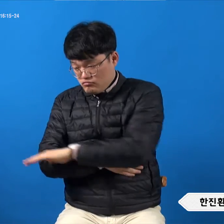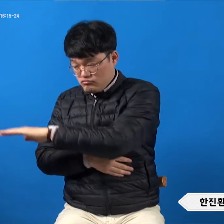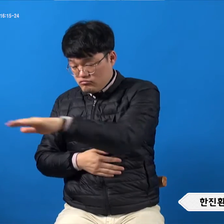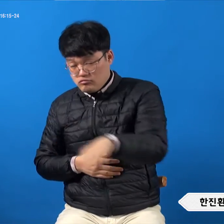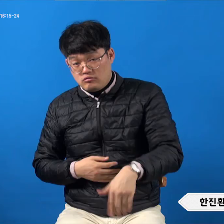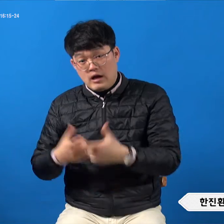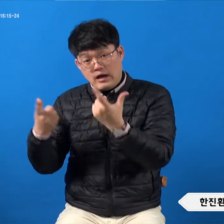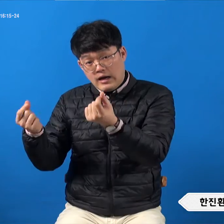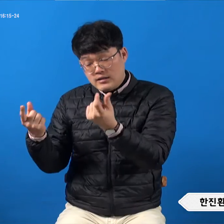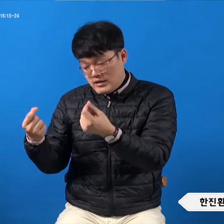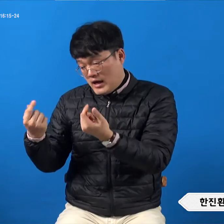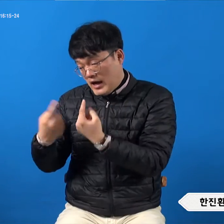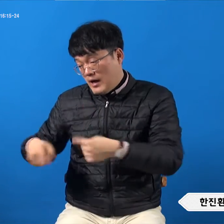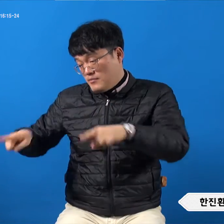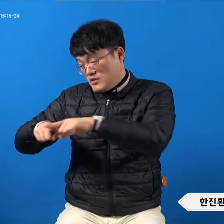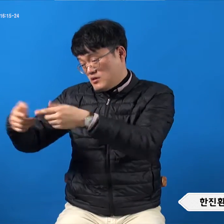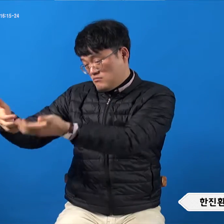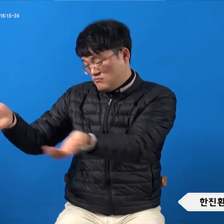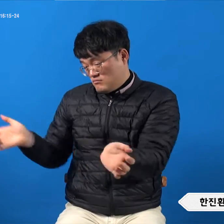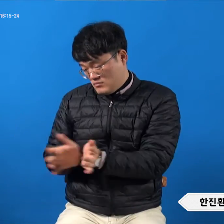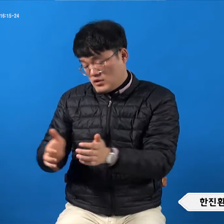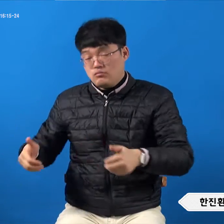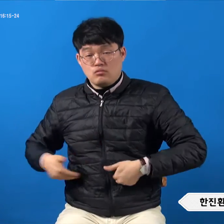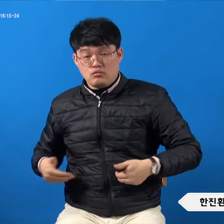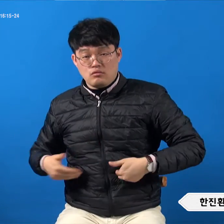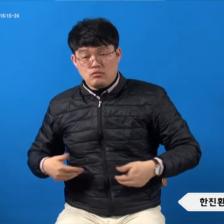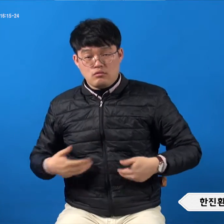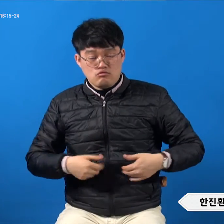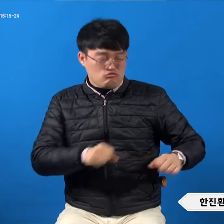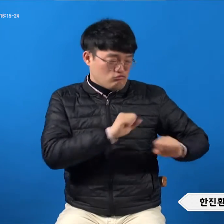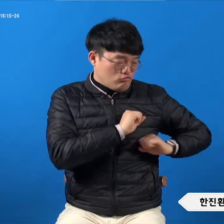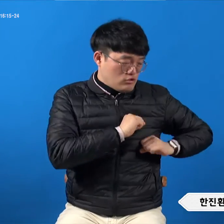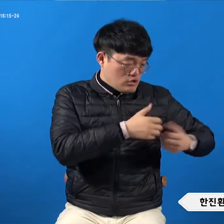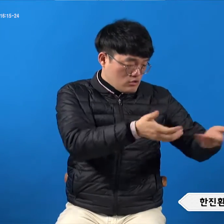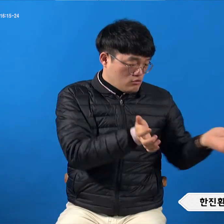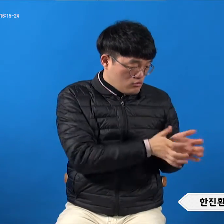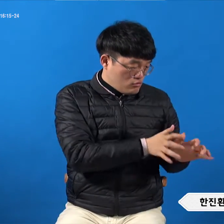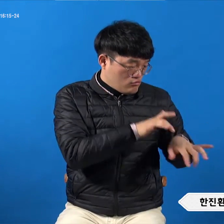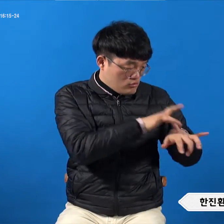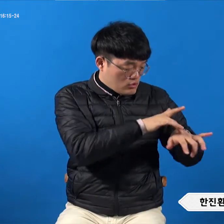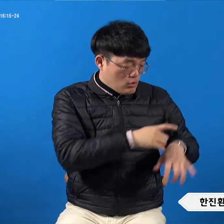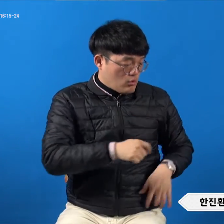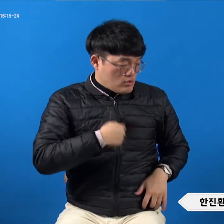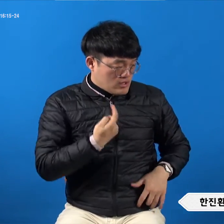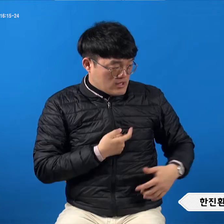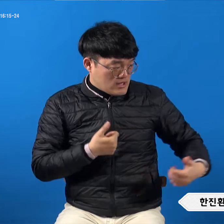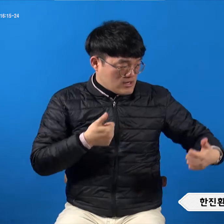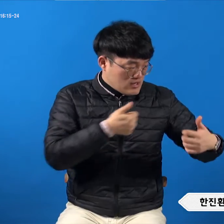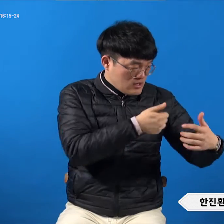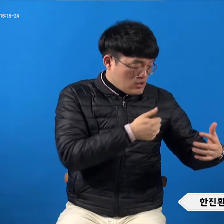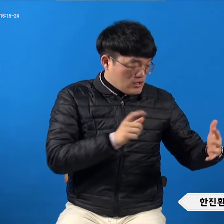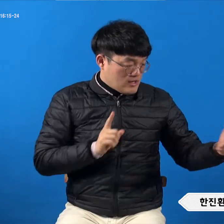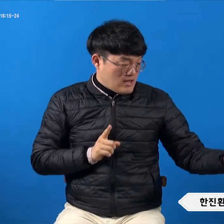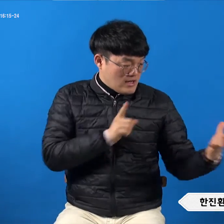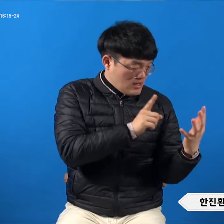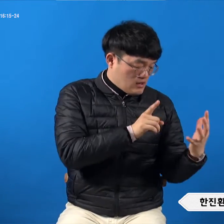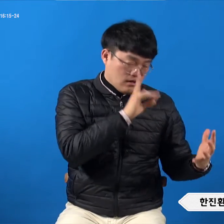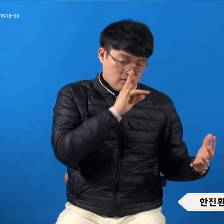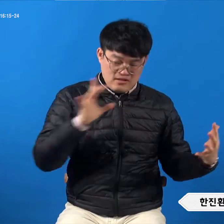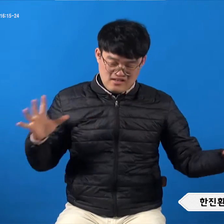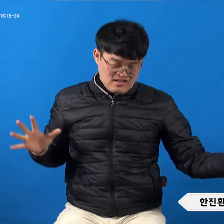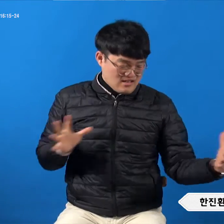필요하다. 혼자서는 안 된다. 군대 귀신을 혼자서 대적할 수 있습니까? 우리도 신앙의